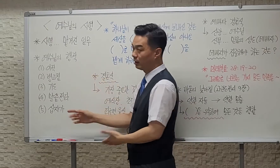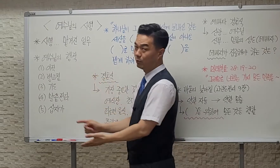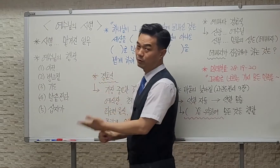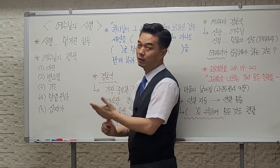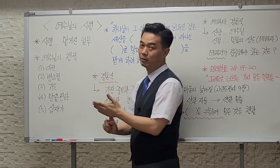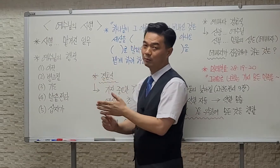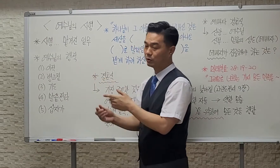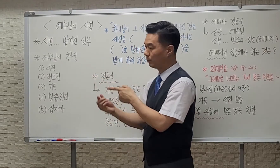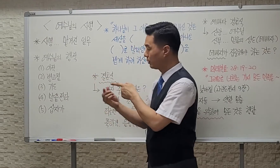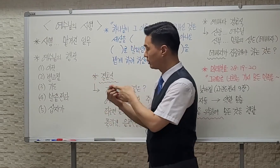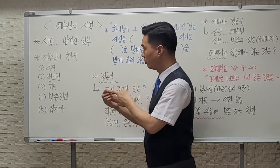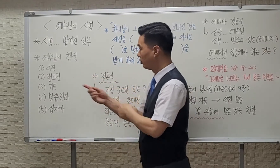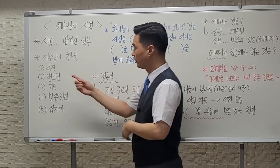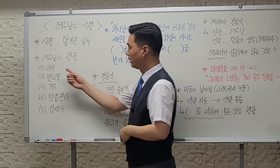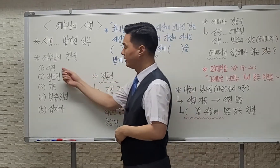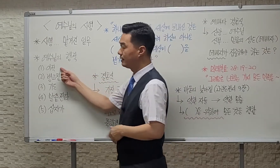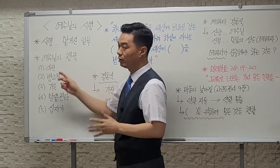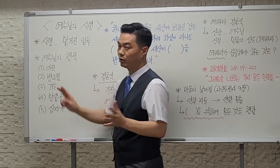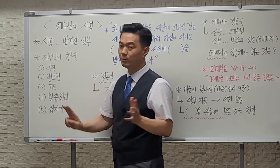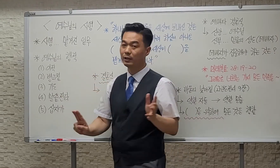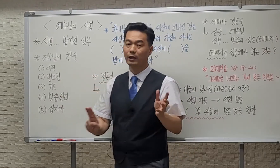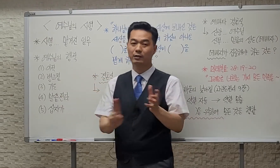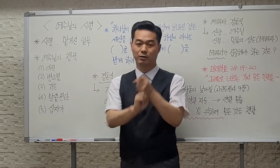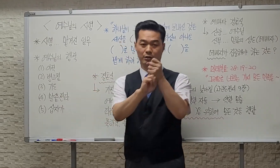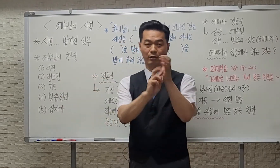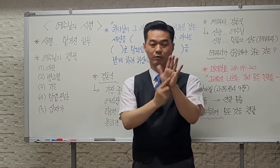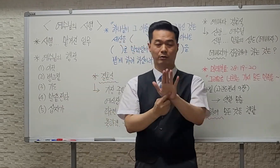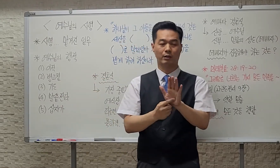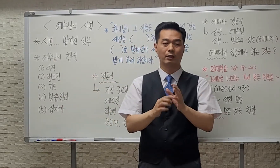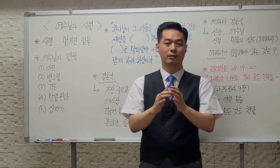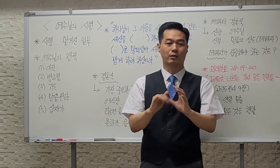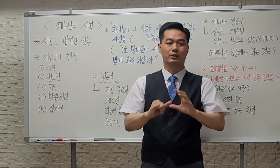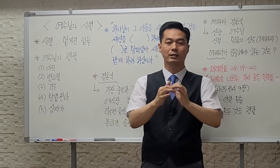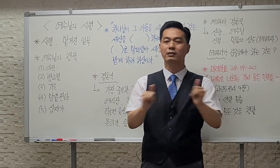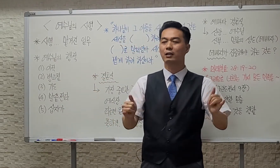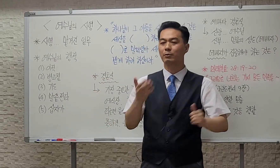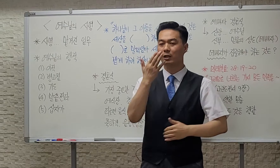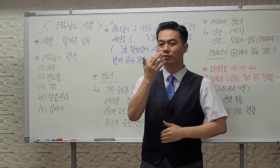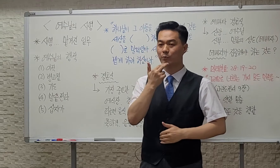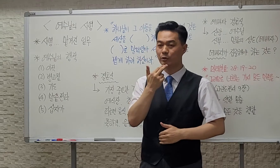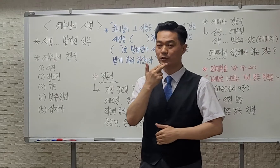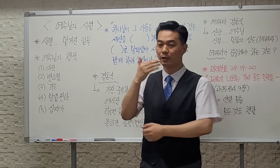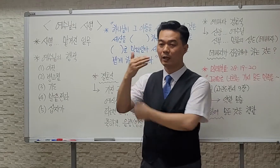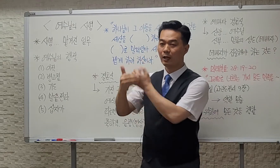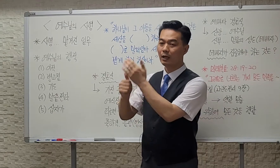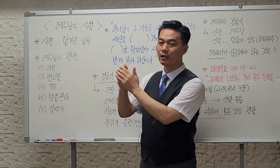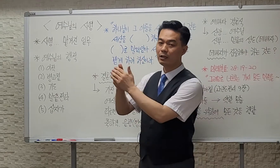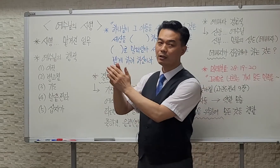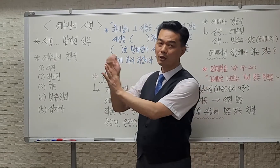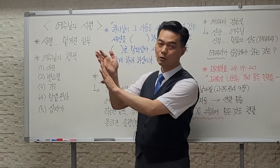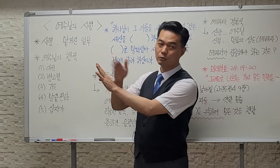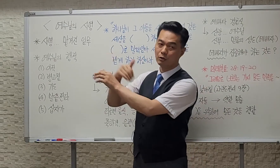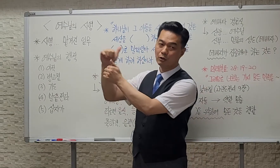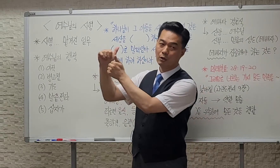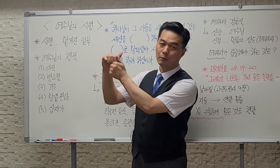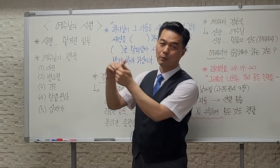나옵니다. 첫 번째로는 이적을 많이 행하셨어요. 세상 사람들이 할 수 없는 하나님께로부터